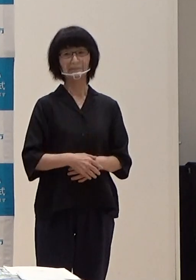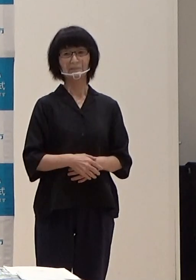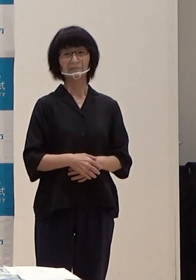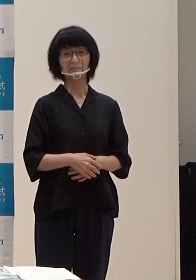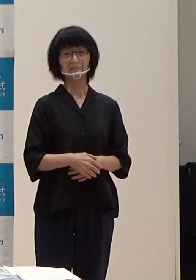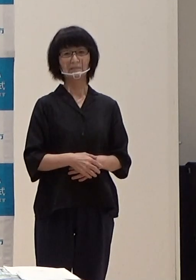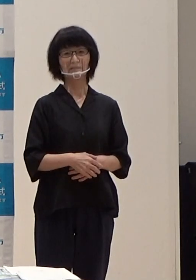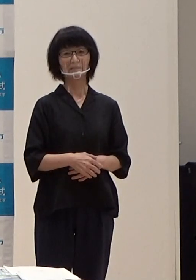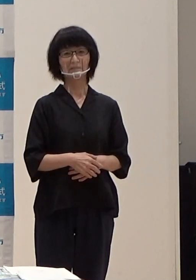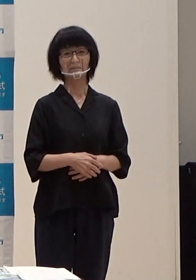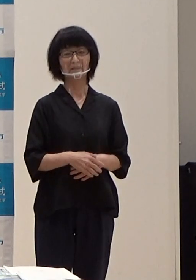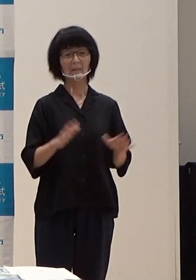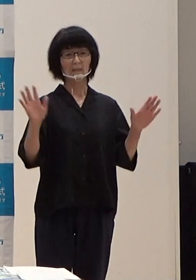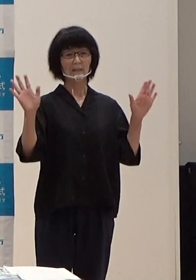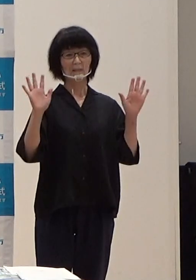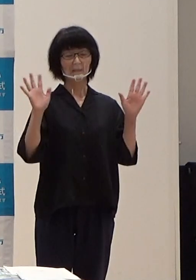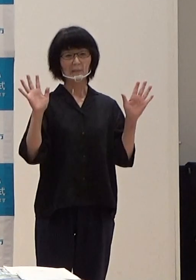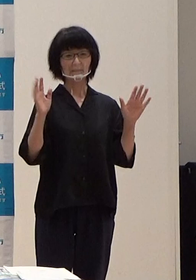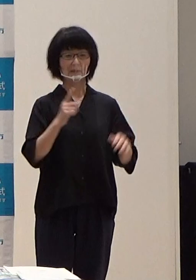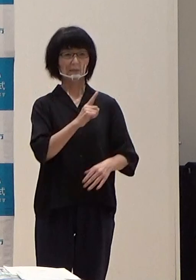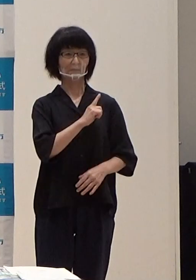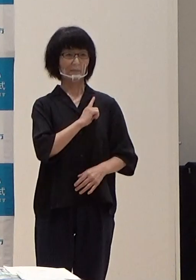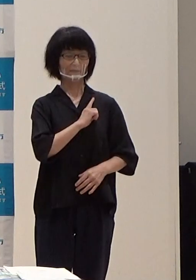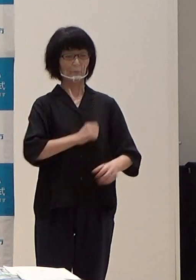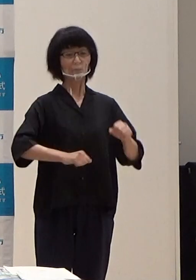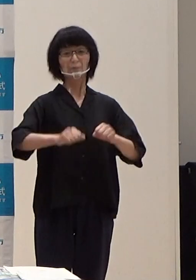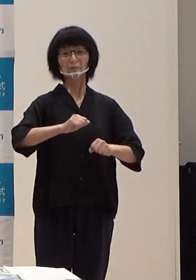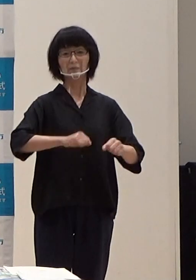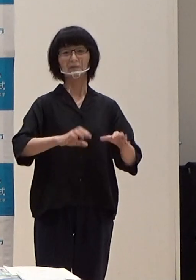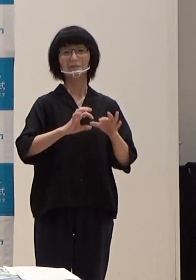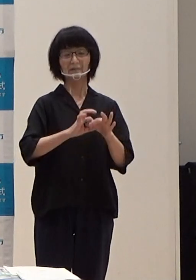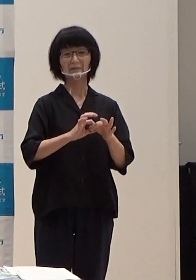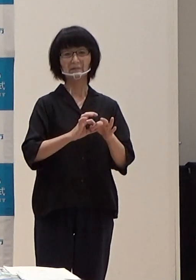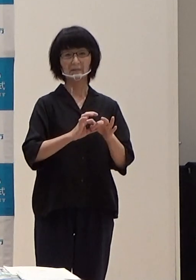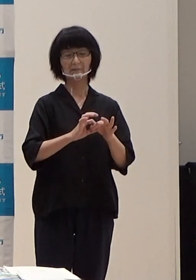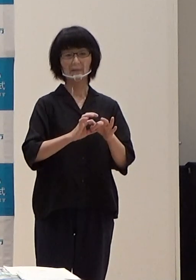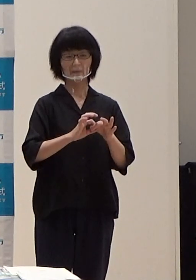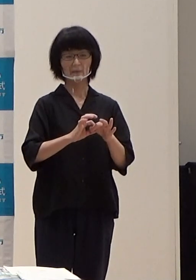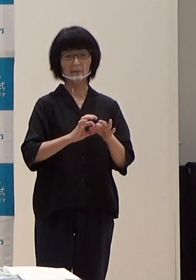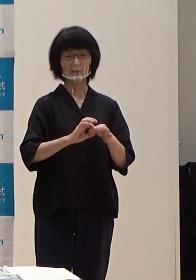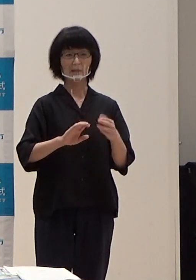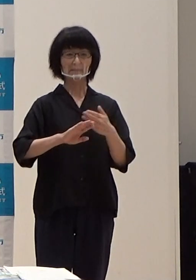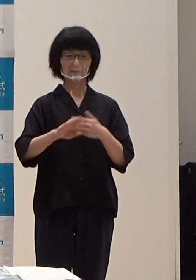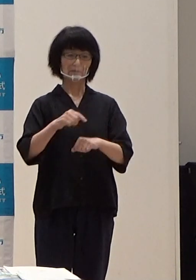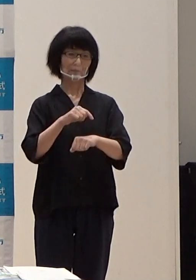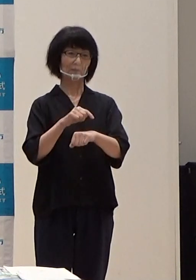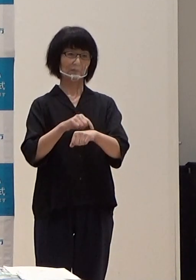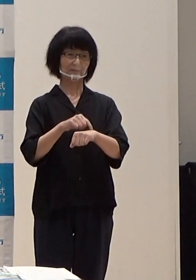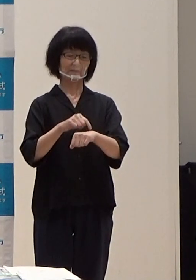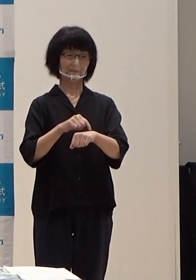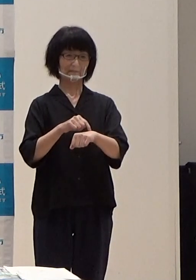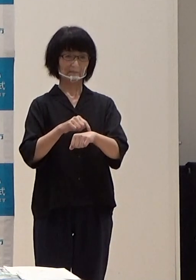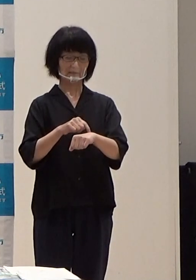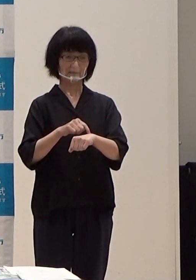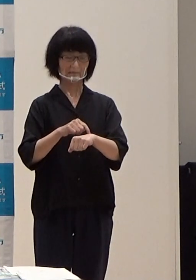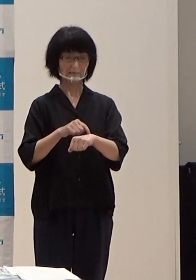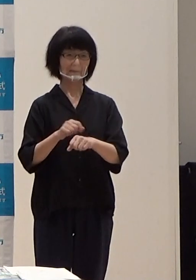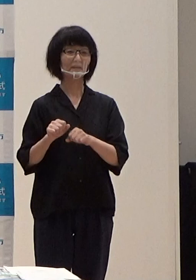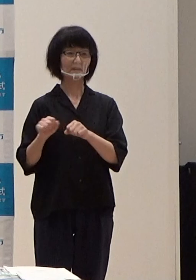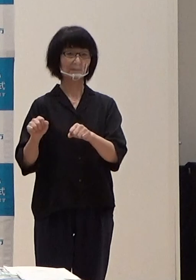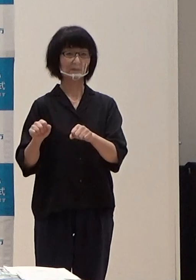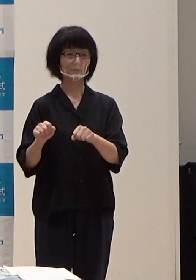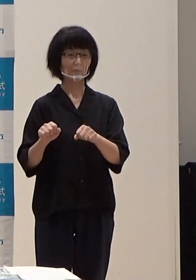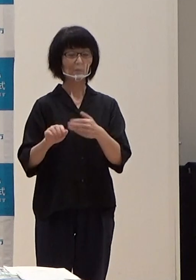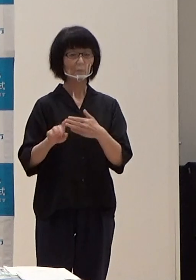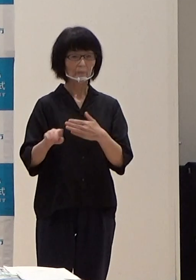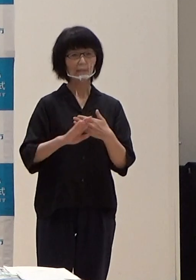のベビーファースト運動への参画につきましては別途設けますので、これ以外の項目についてお願いをいたします